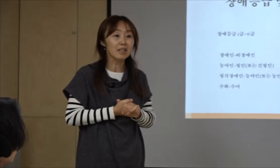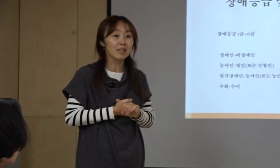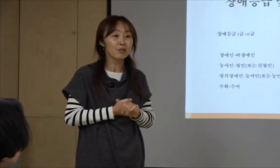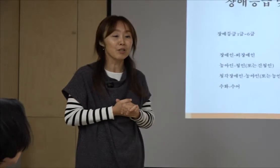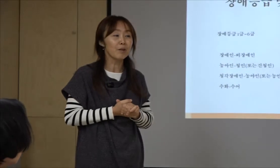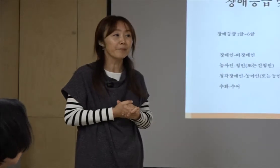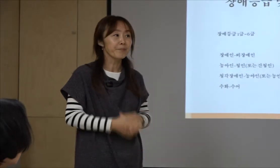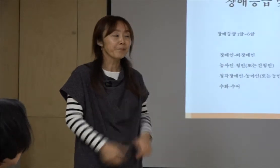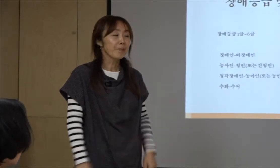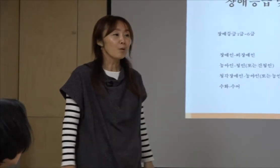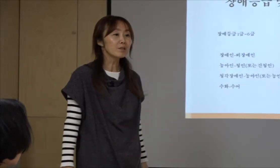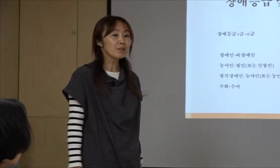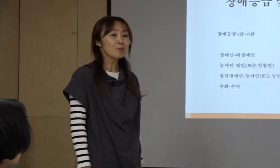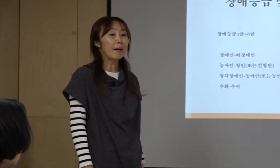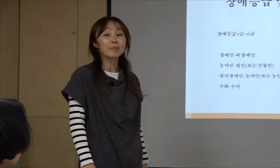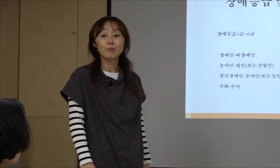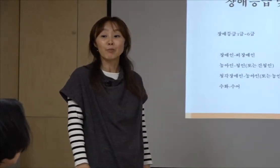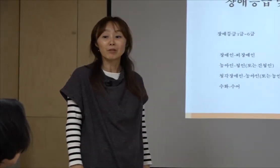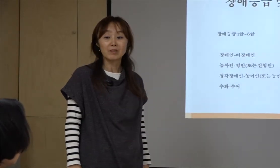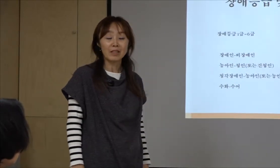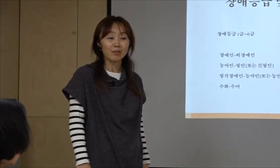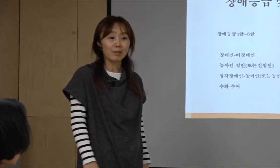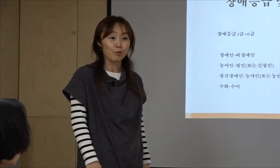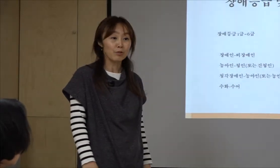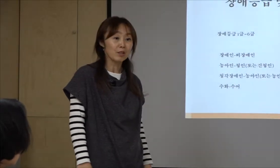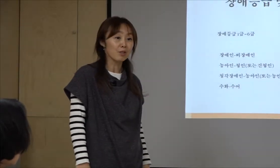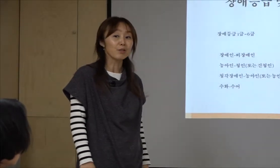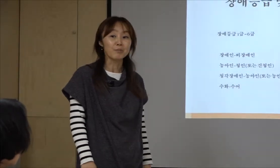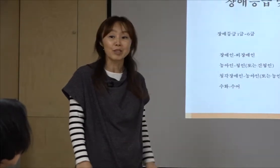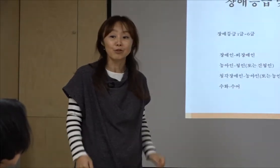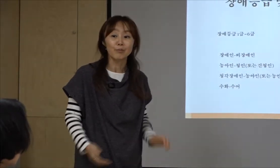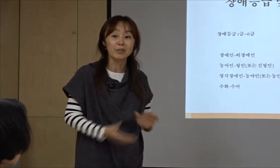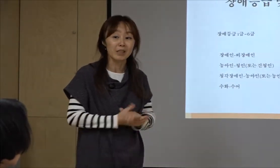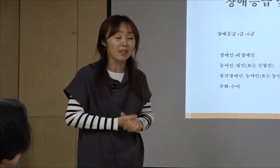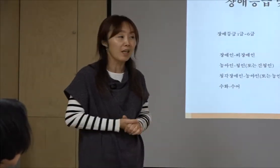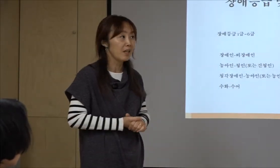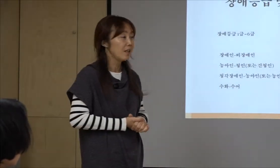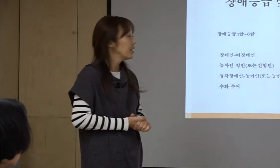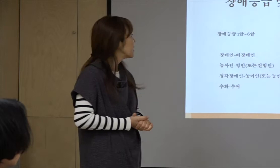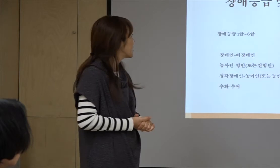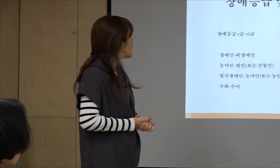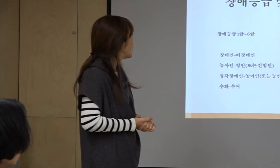지체장애로 치면 혼자서 뭐 밥을 못 먹는다거나 뭐 혼자 전혀 움직일 수 없는 상태. 그리고